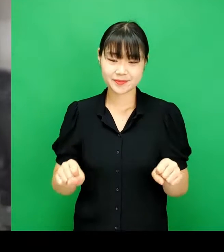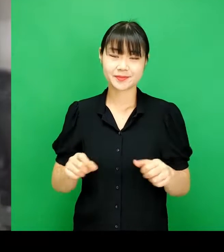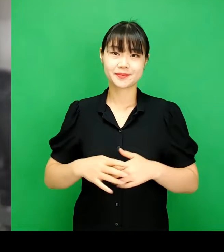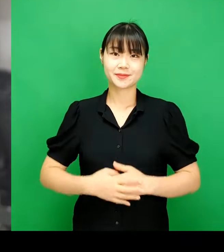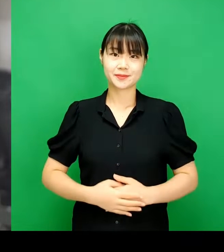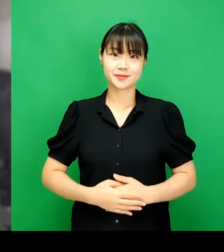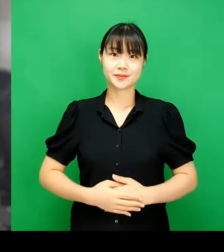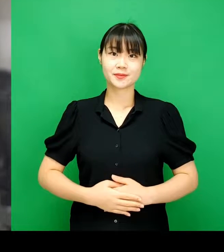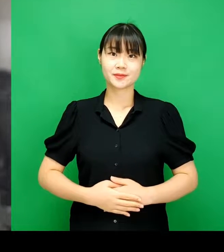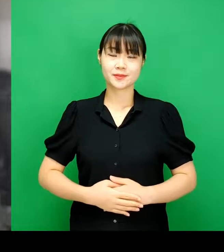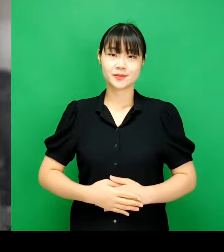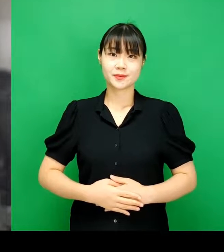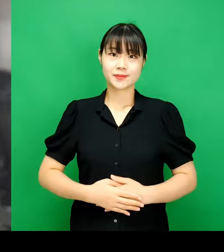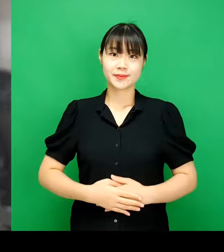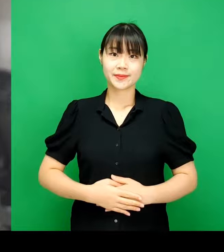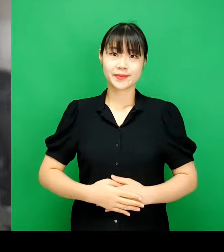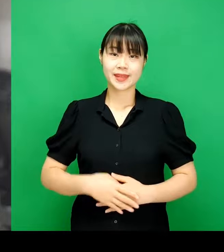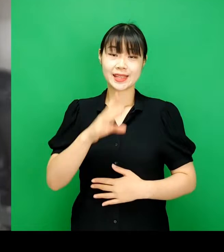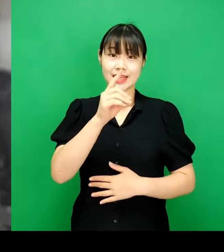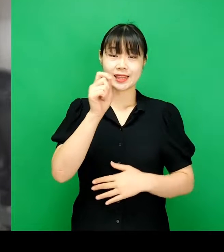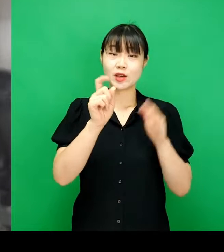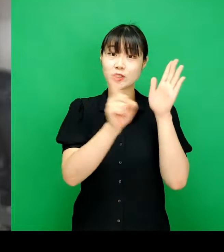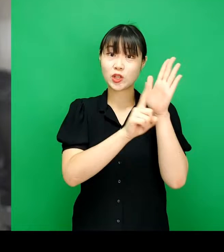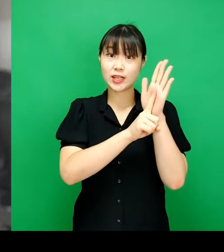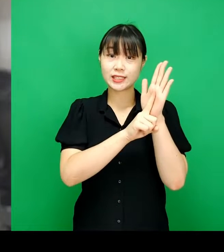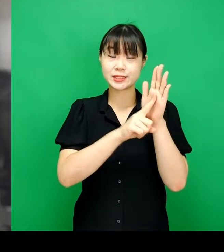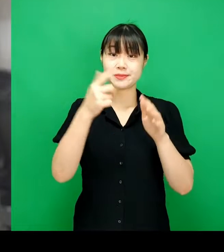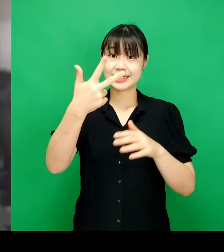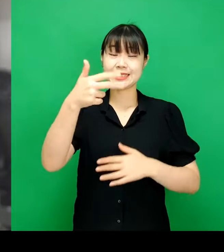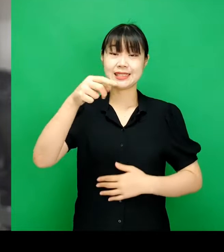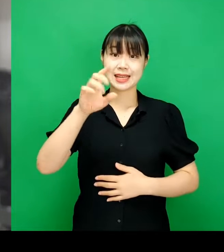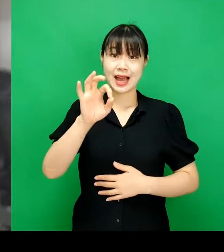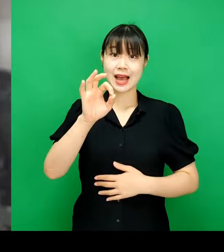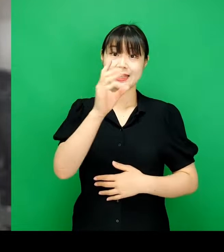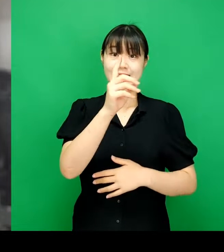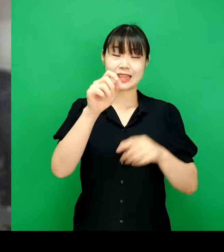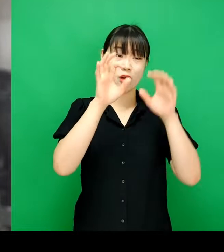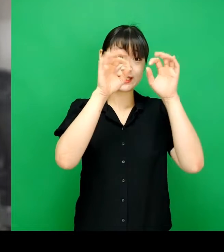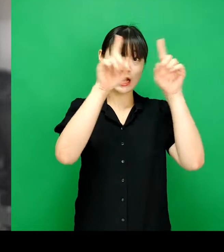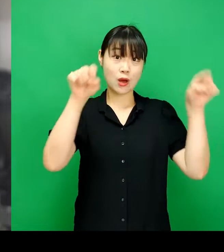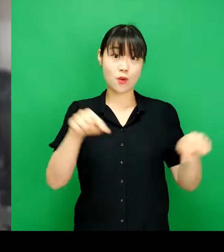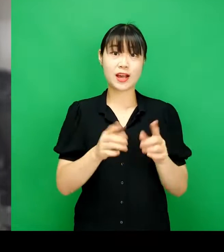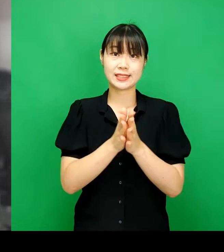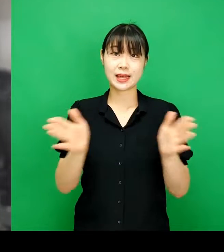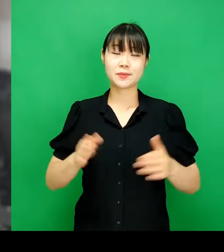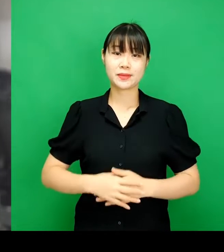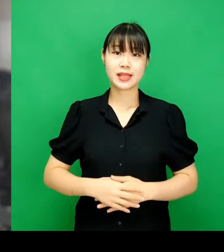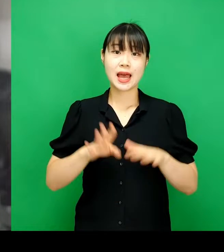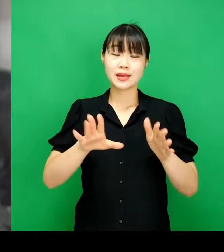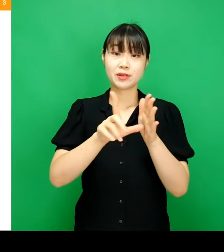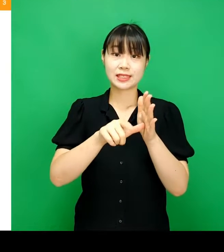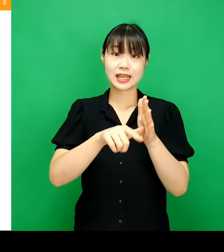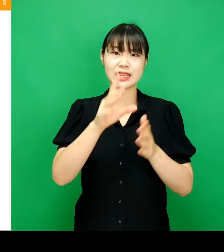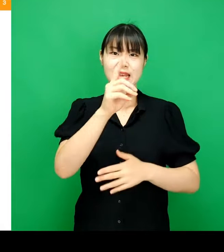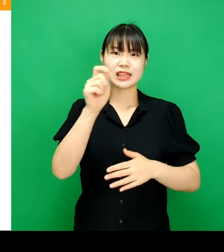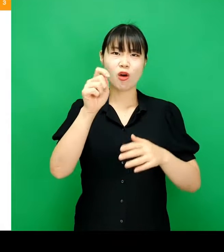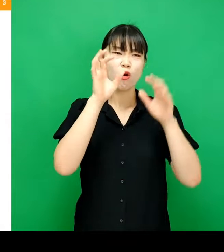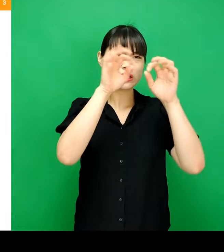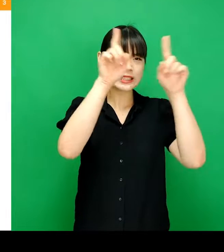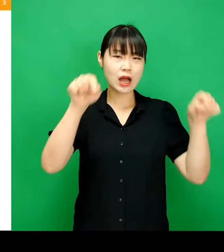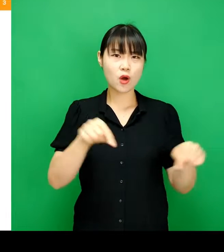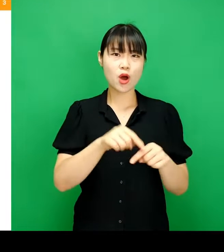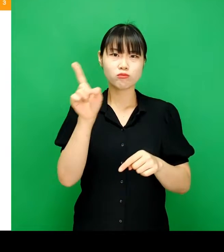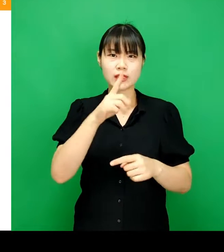안녕하세요. 뉴스타파 김지연 기자입니다. 데이터 저널리즘 스쿨 7강 데이터 시각화 파트 시작합니다.